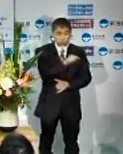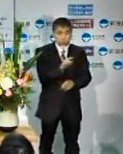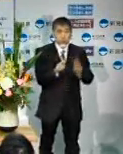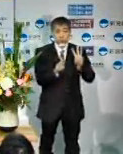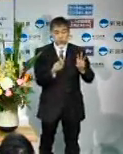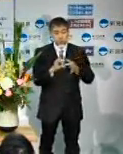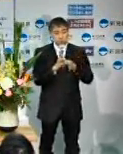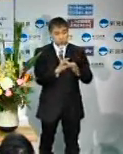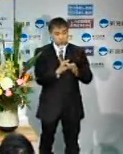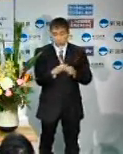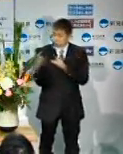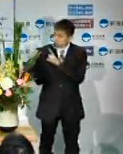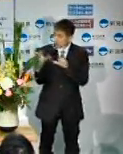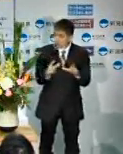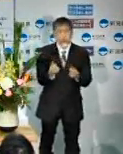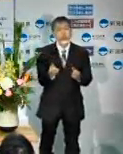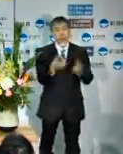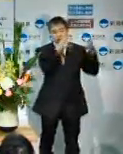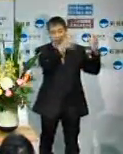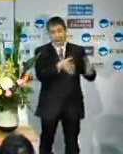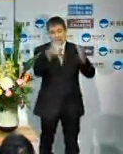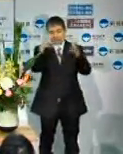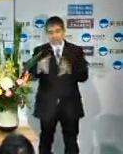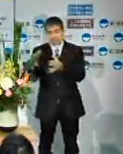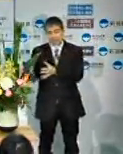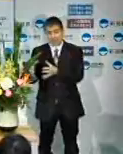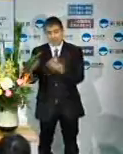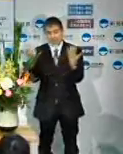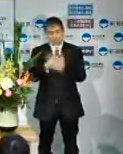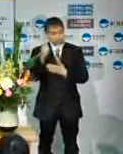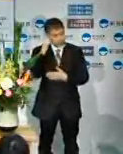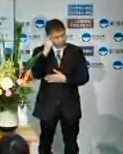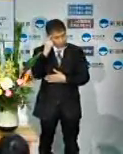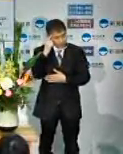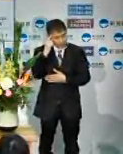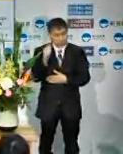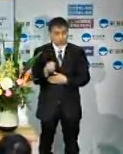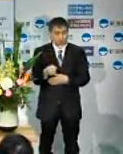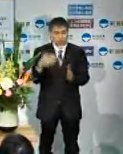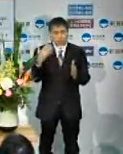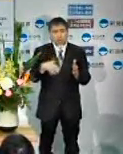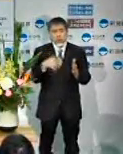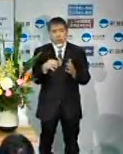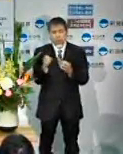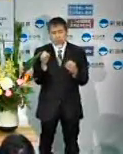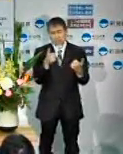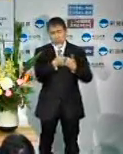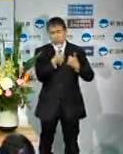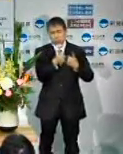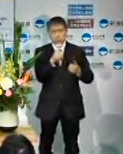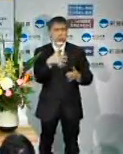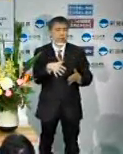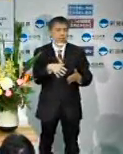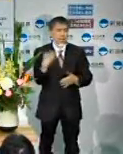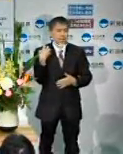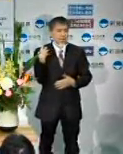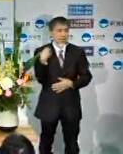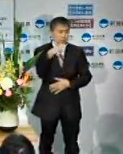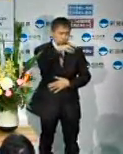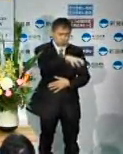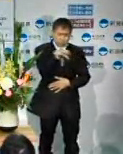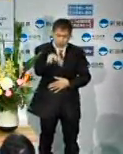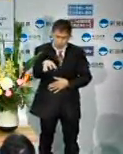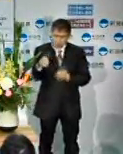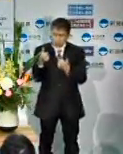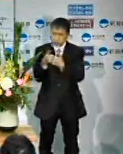ぱり 柱になると思いますね。 まだ申し訳ないですけど、全然部局とディスカッションしてませんので、何とも言え